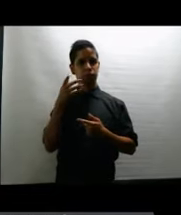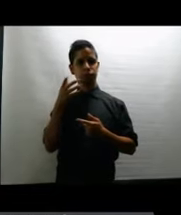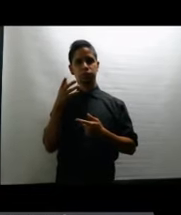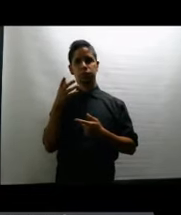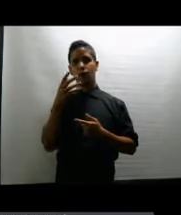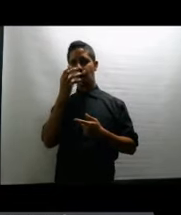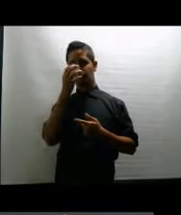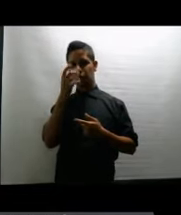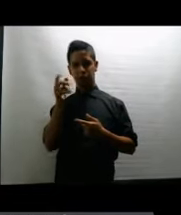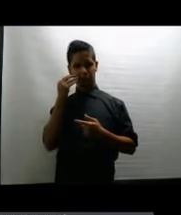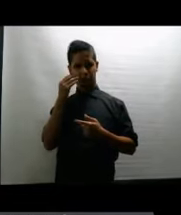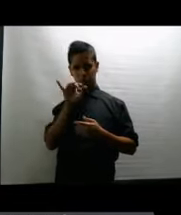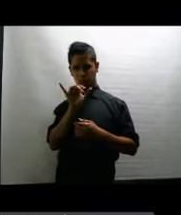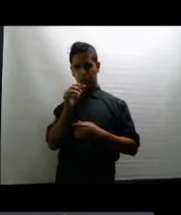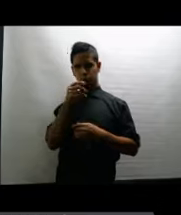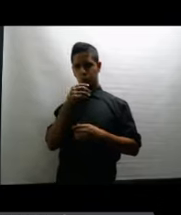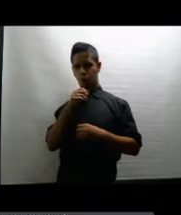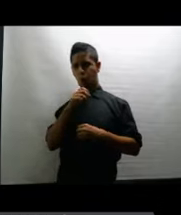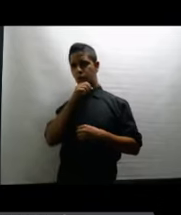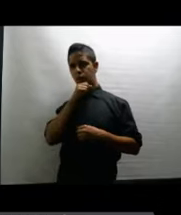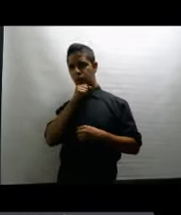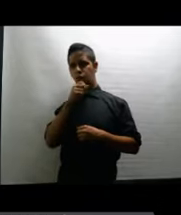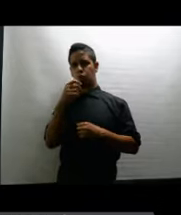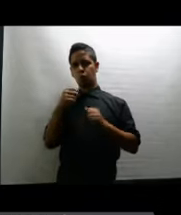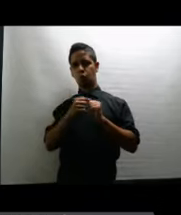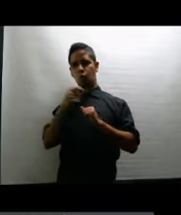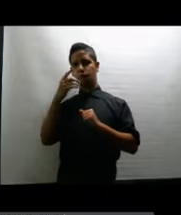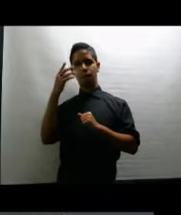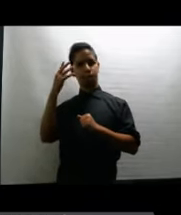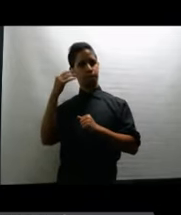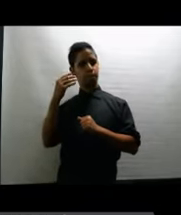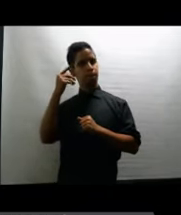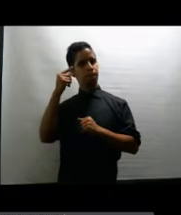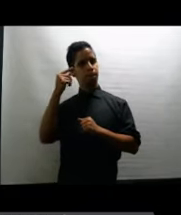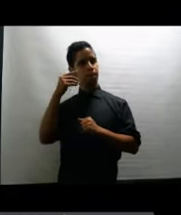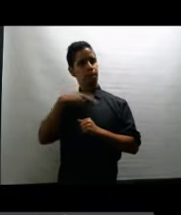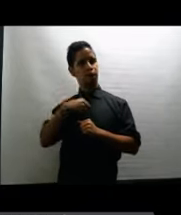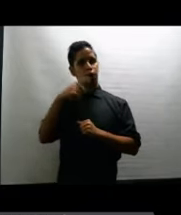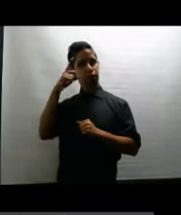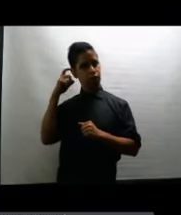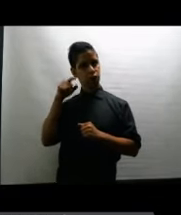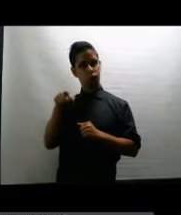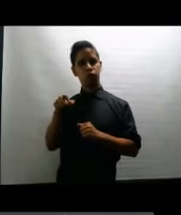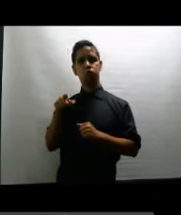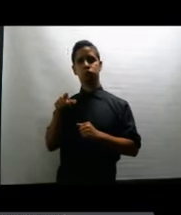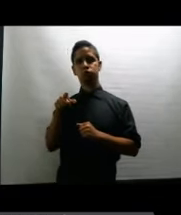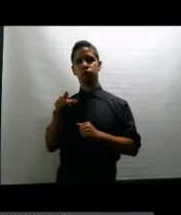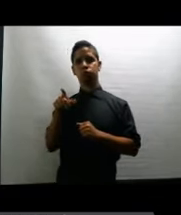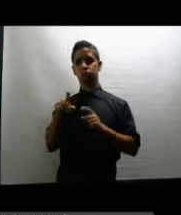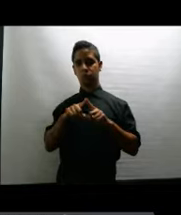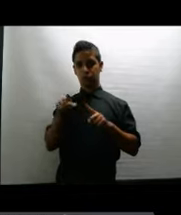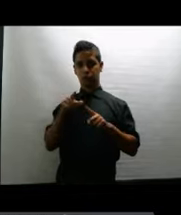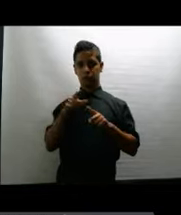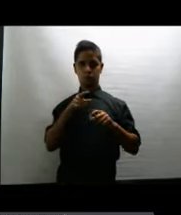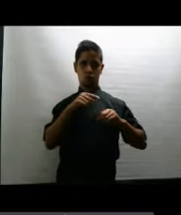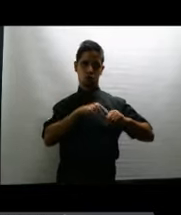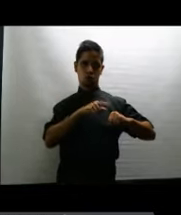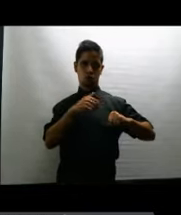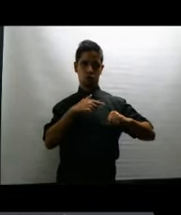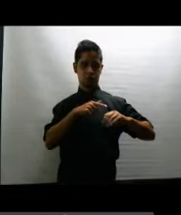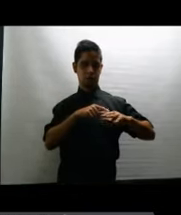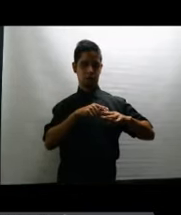esa planta tiene unos filamentos venenosos que matan otros peces, pero menos a él no. Y